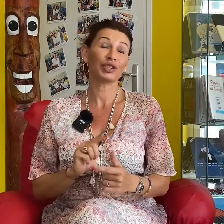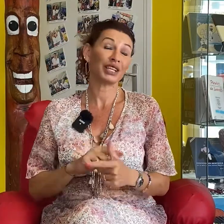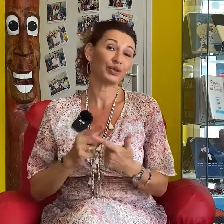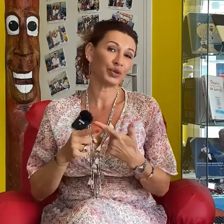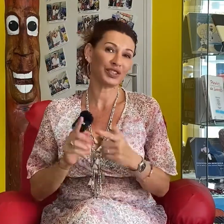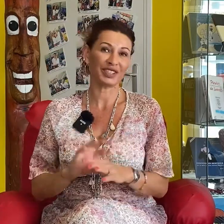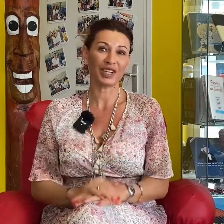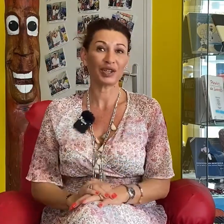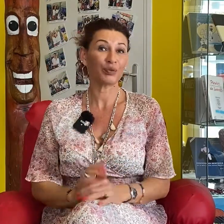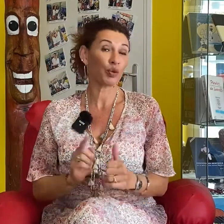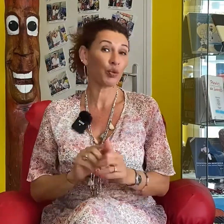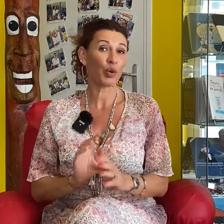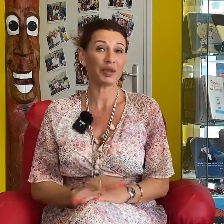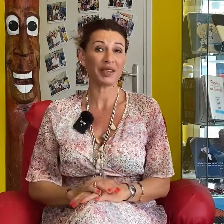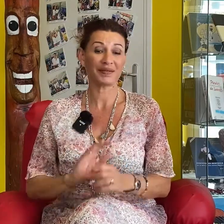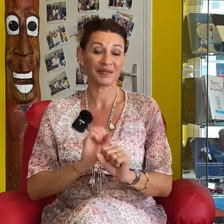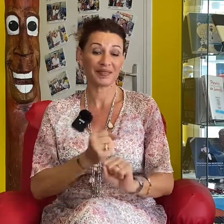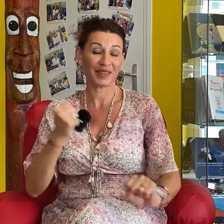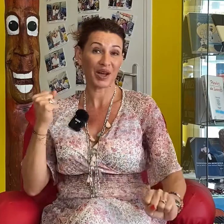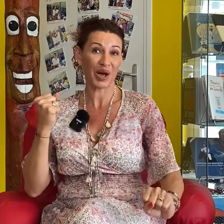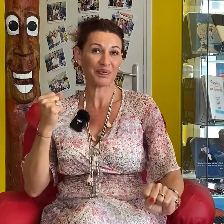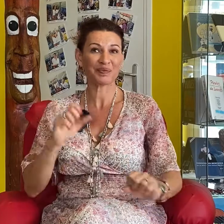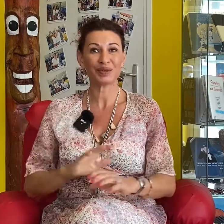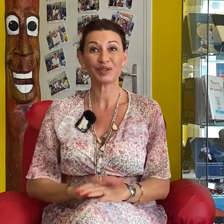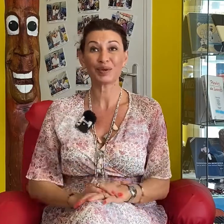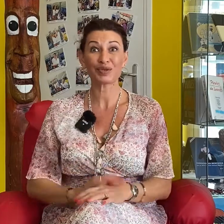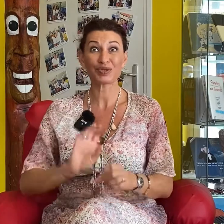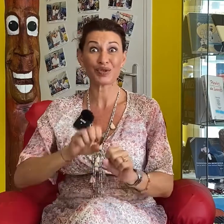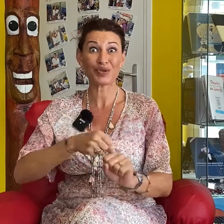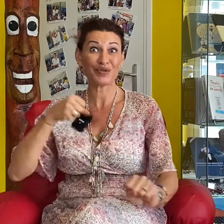deux signes. Le premier, hop, le tire-bouchon, le vin.